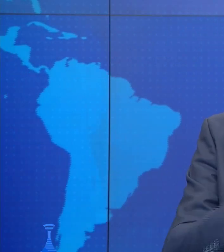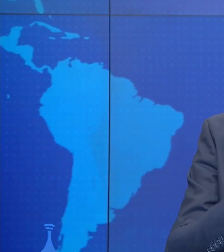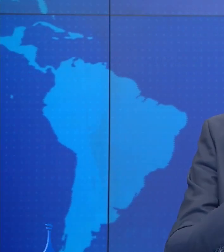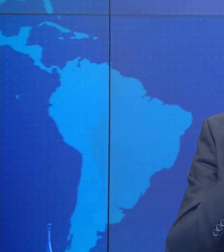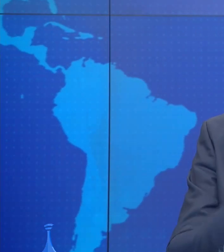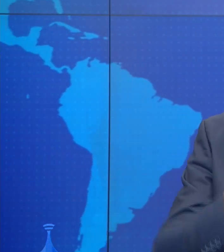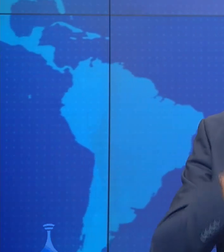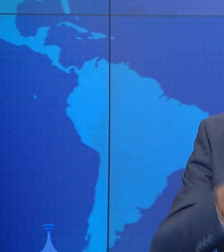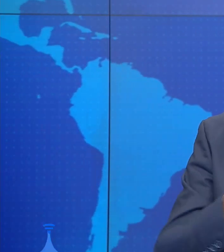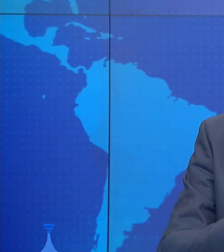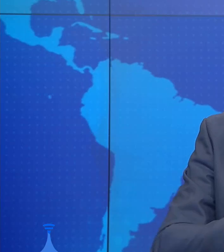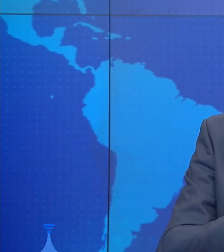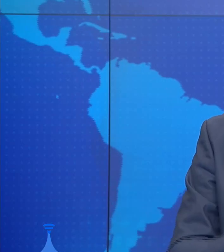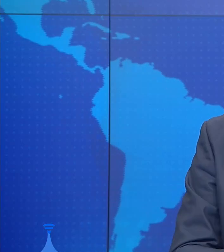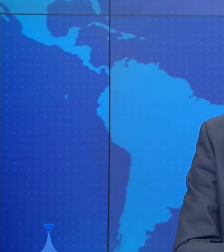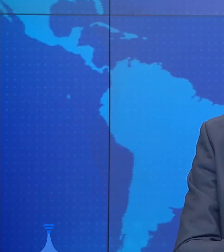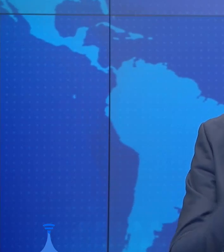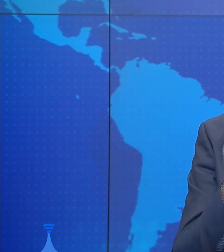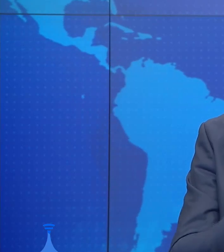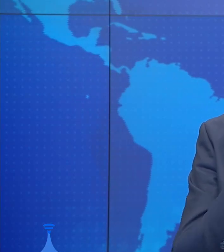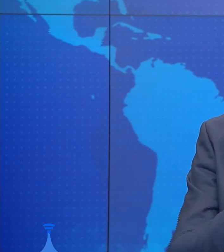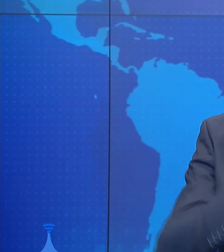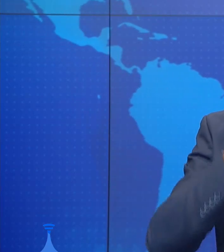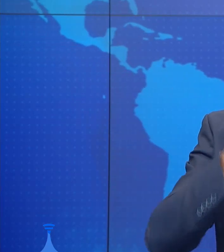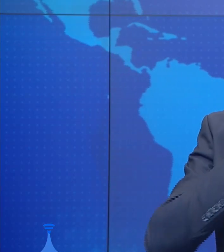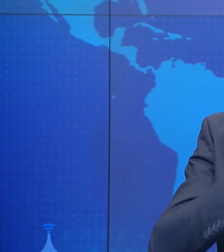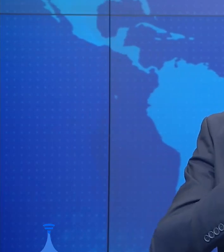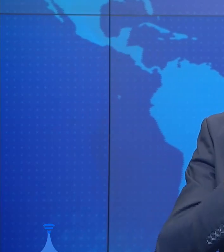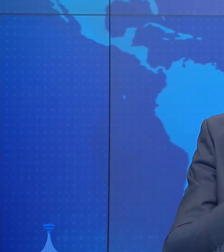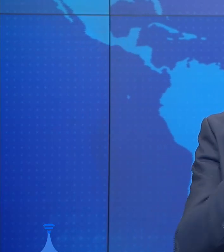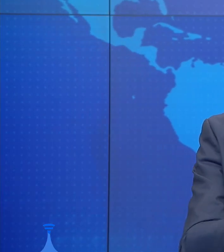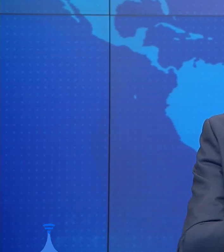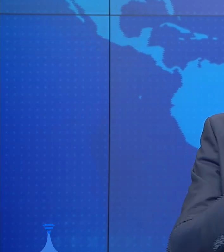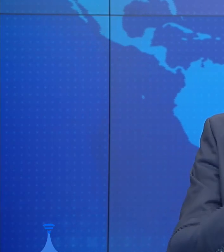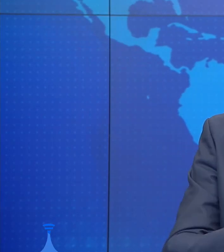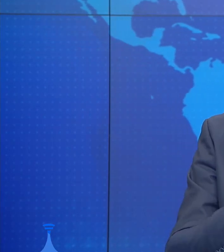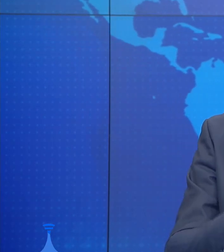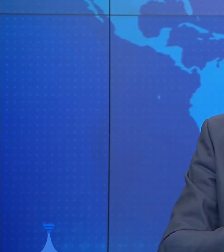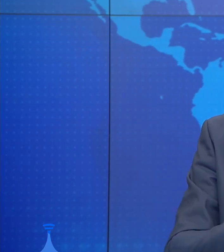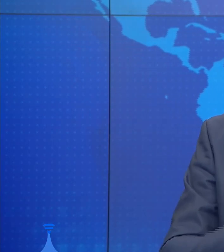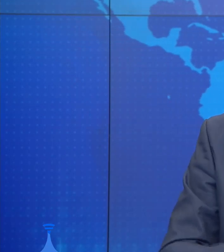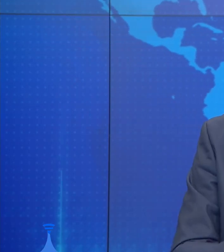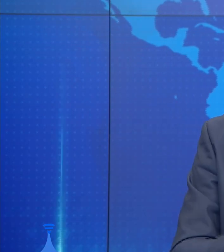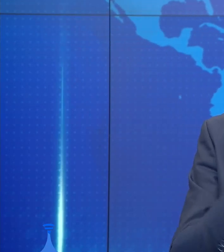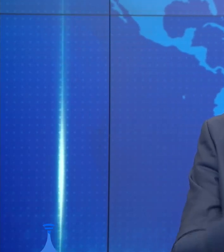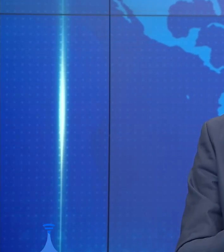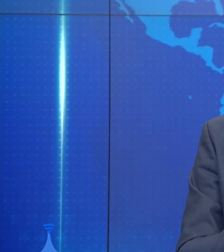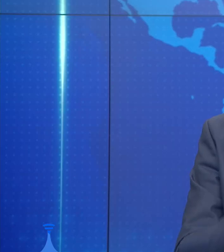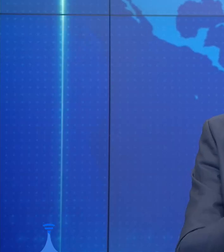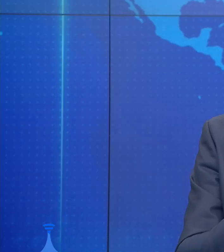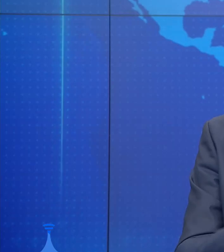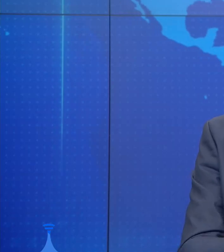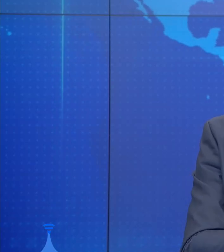አገልግሎት እንድናገኝ አስችሎናል ሲሉ የባቡር ትራንስፖርት ተጠቃሚዎች ተናገሩ። የአዲስ አበባ ቀላል ባቡር ትራንስፖርት